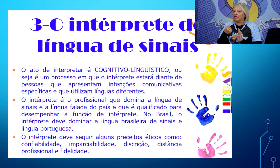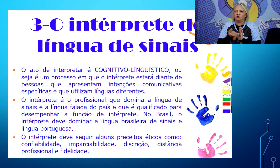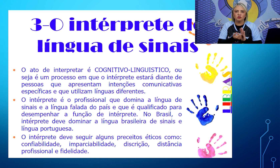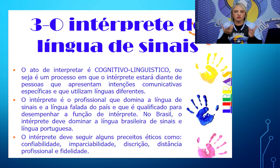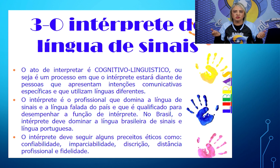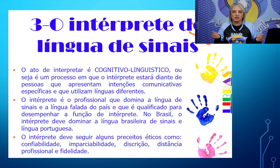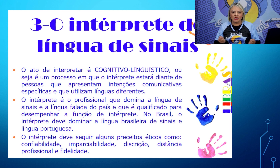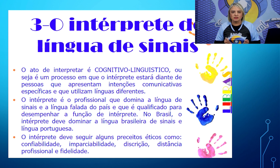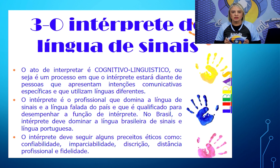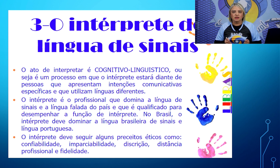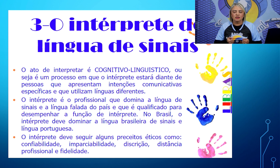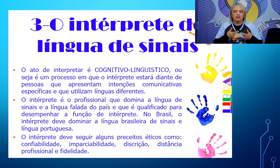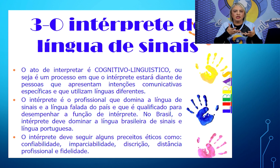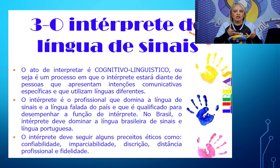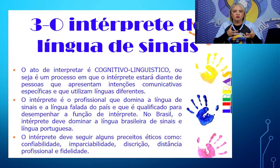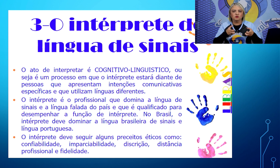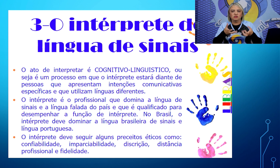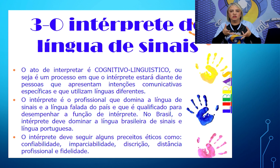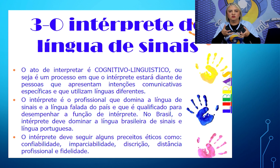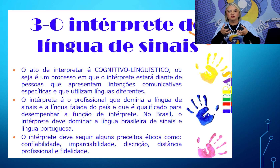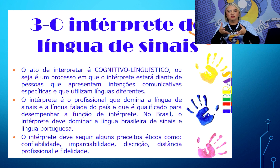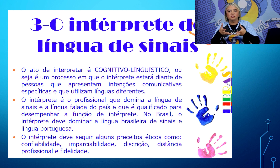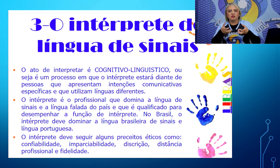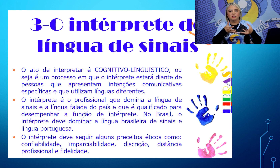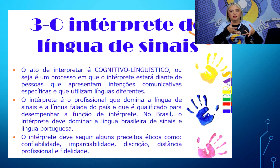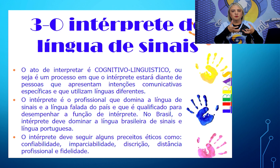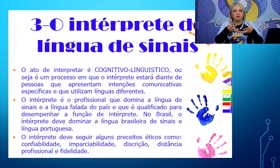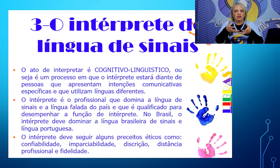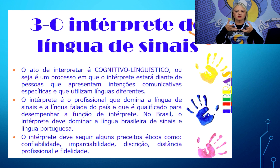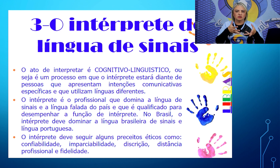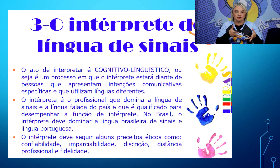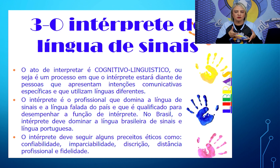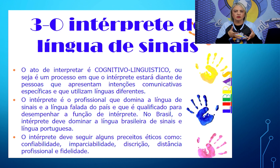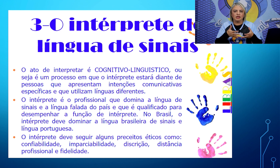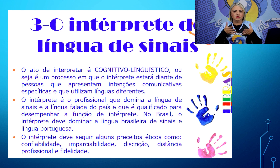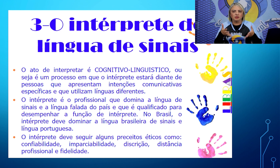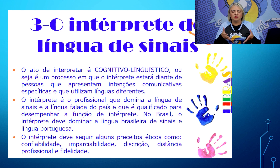marcadores sociais. Negros, índios, isso, aquilo, pobreza, LGBT, não.